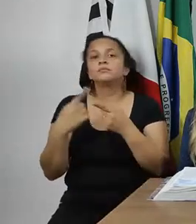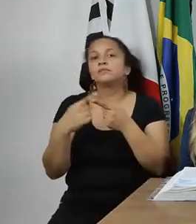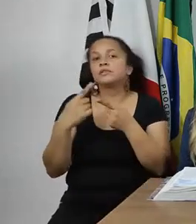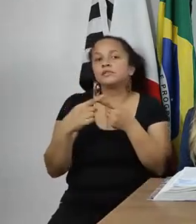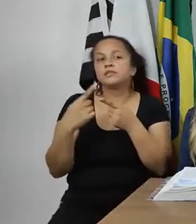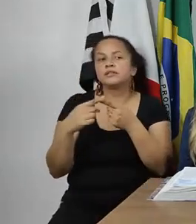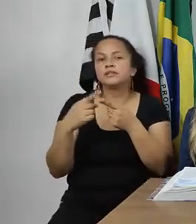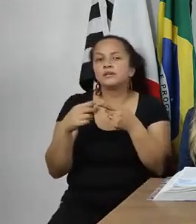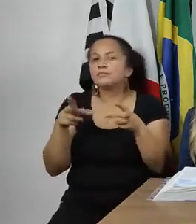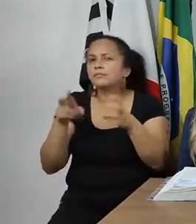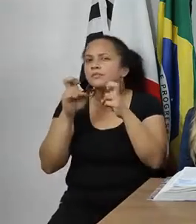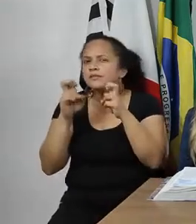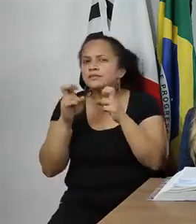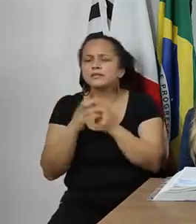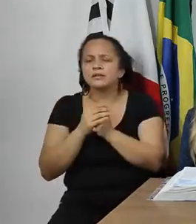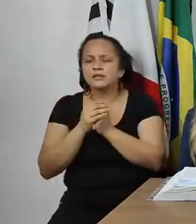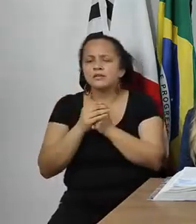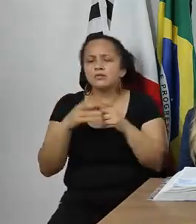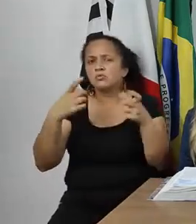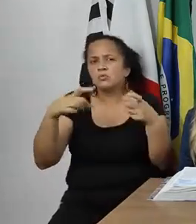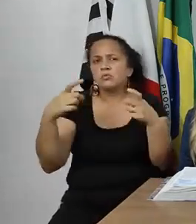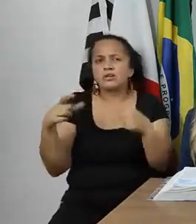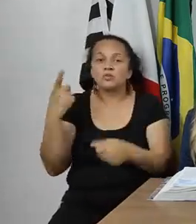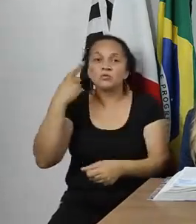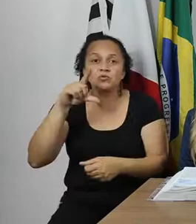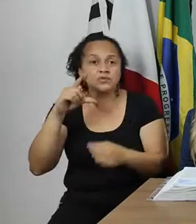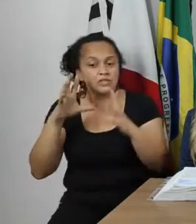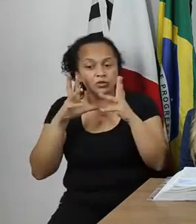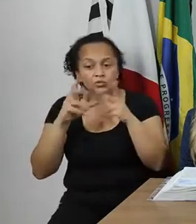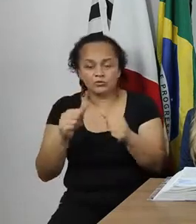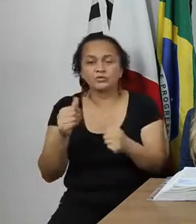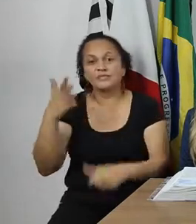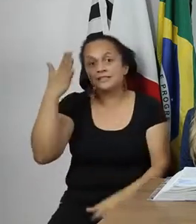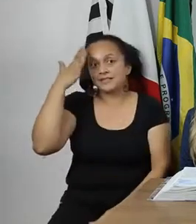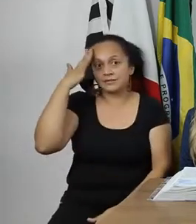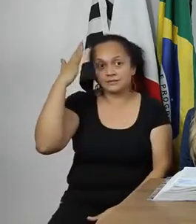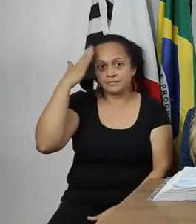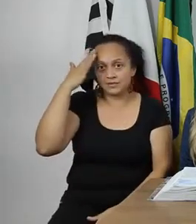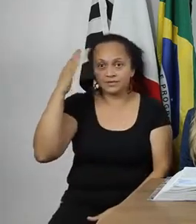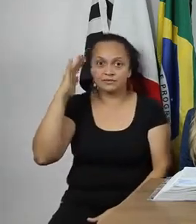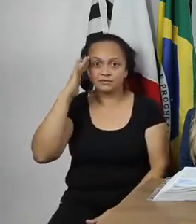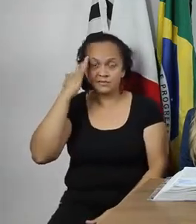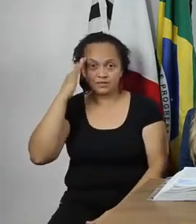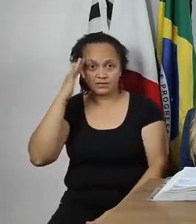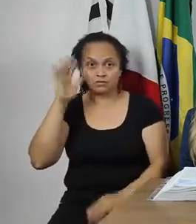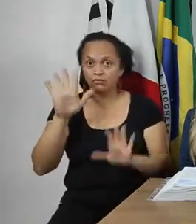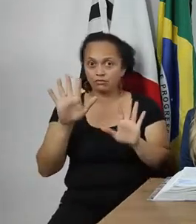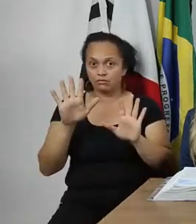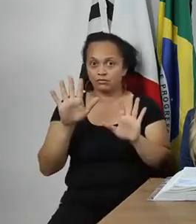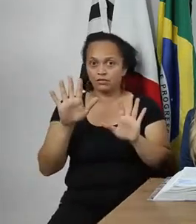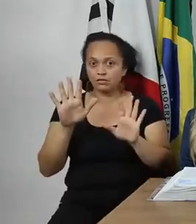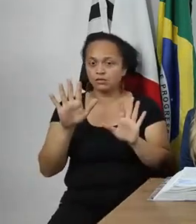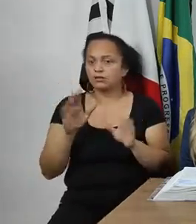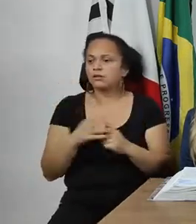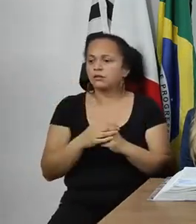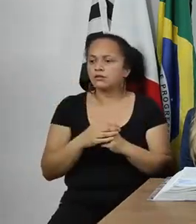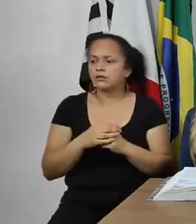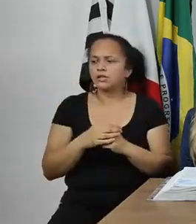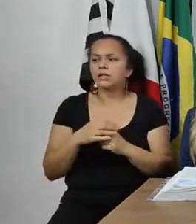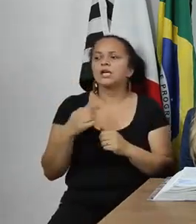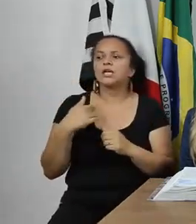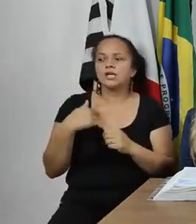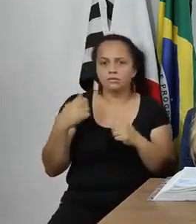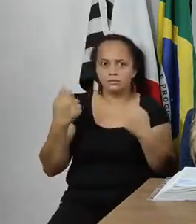a Síria já estava conquistando tudo. Então ele já teve a sabedoria e o discernimento de falar, opa, então peraí, deixa eu